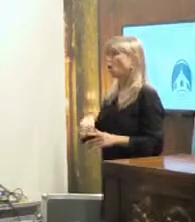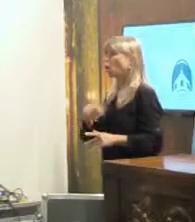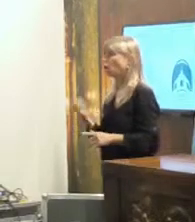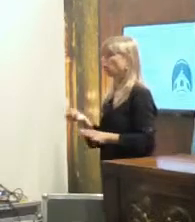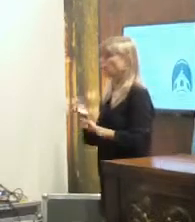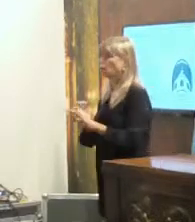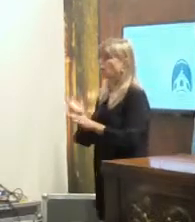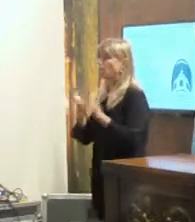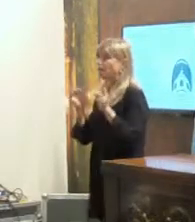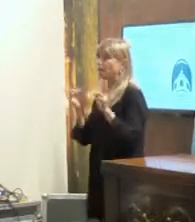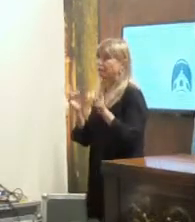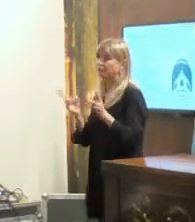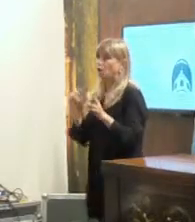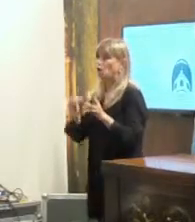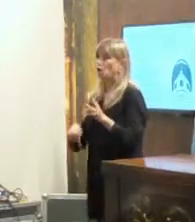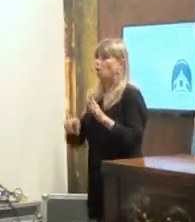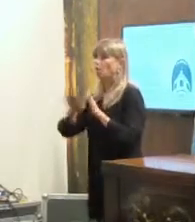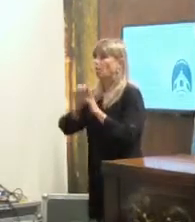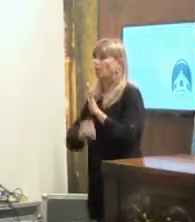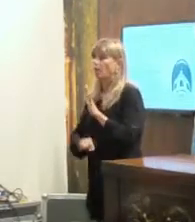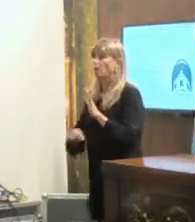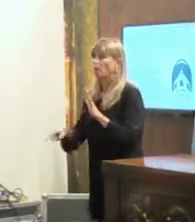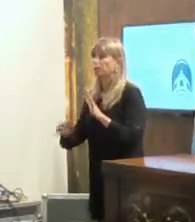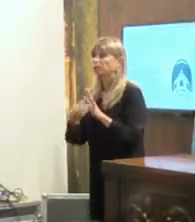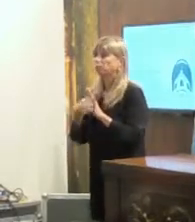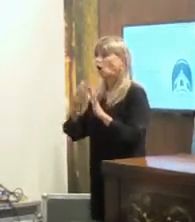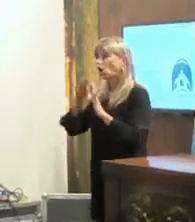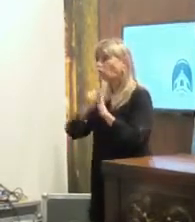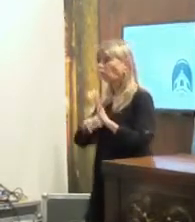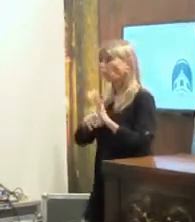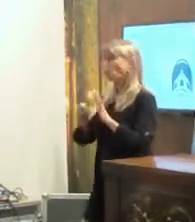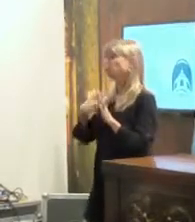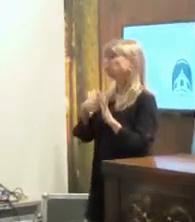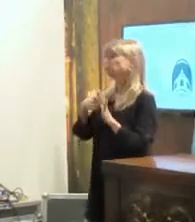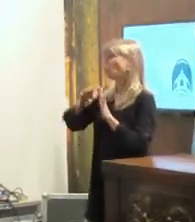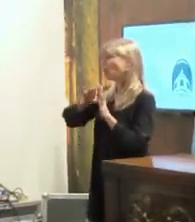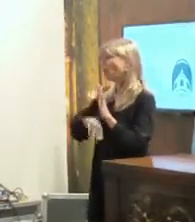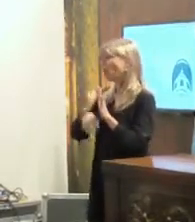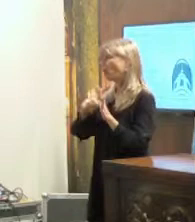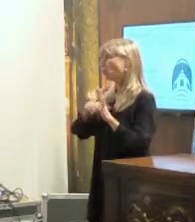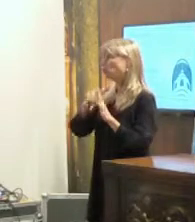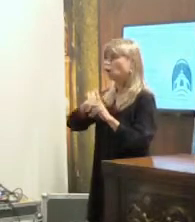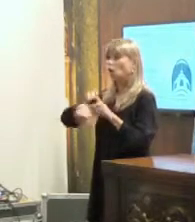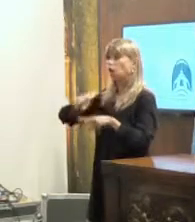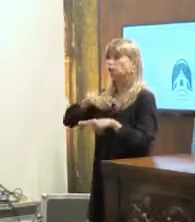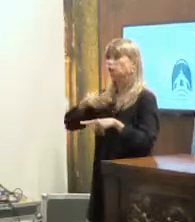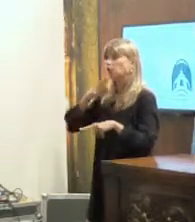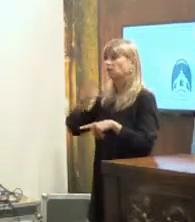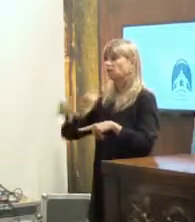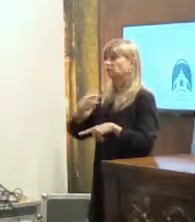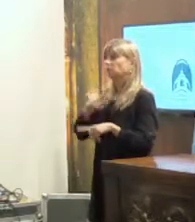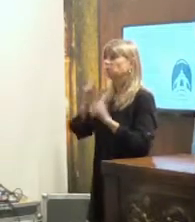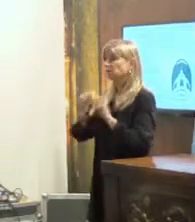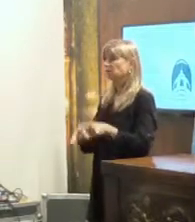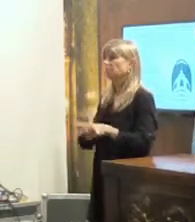Docentes. Hoy tienen un descuento. Nosotros planteamos que los docentes tengan también gratuidad en el transporte.